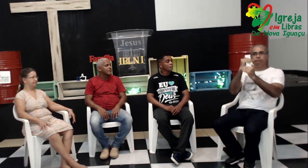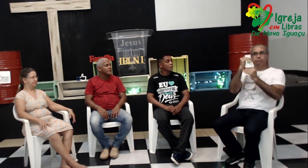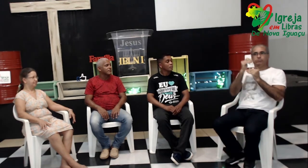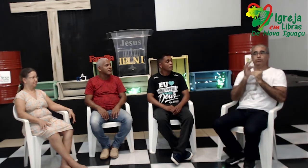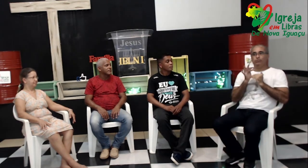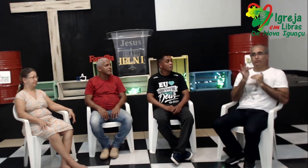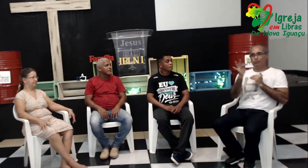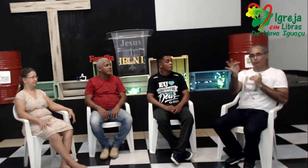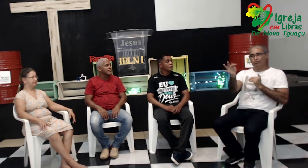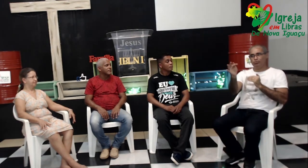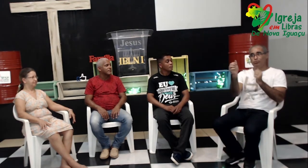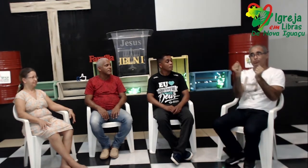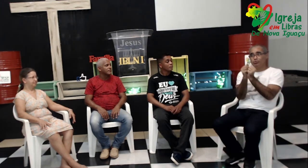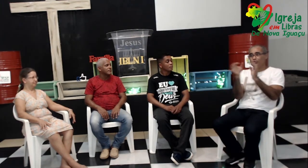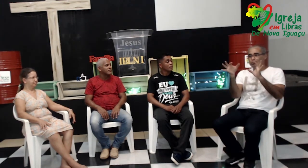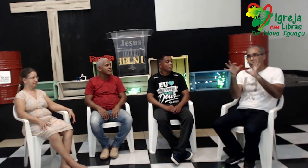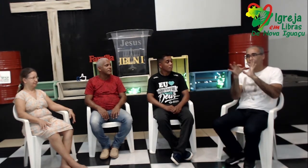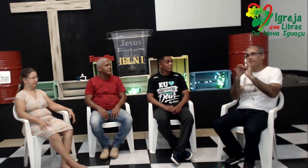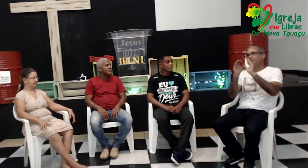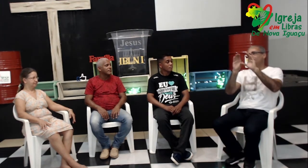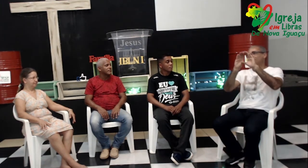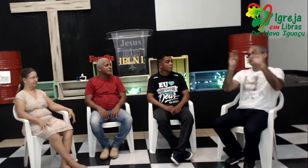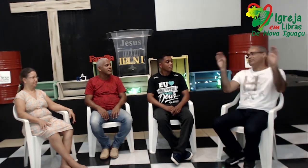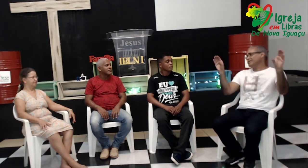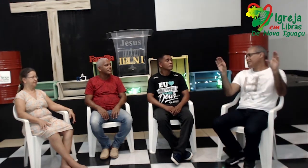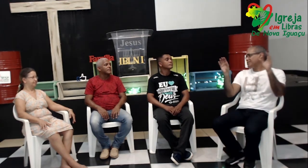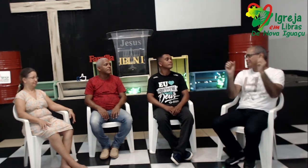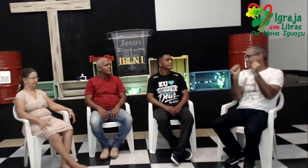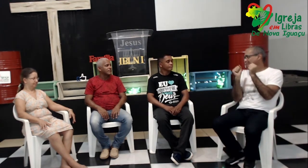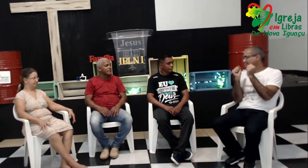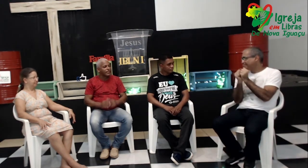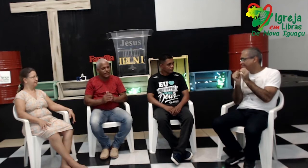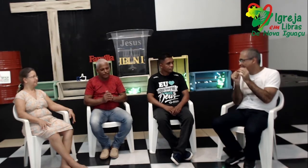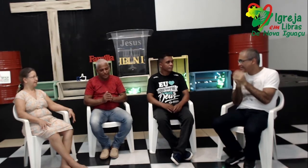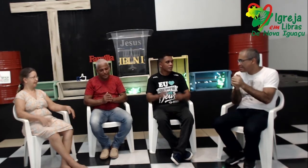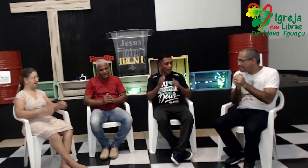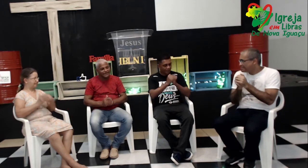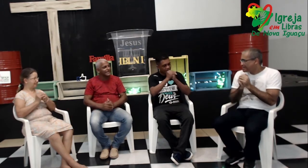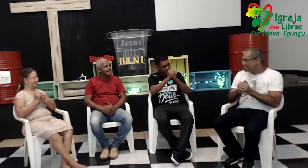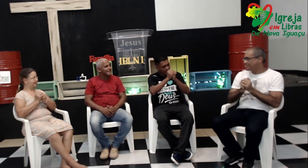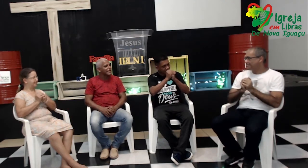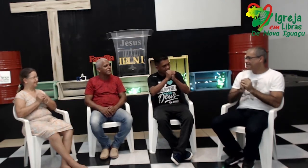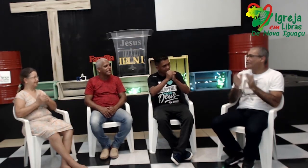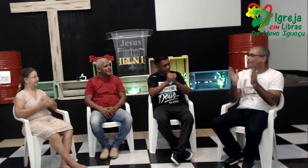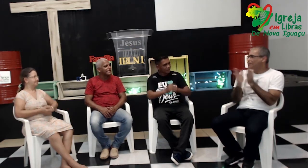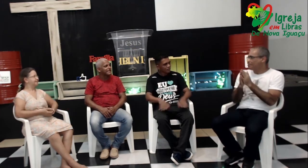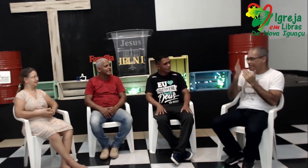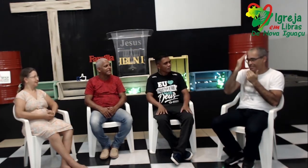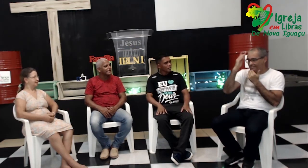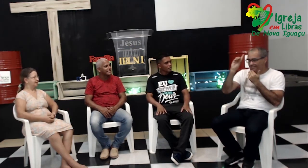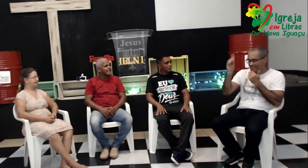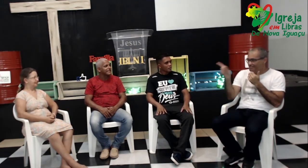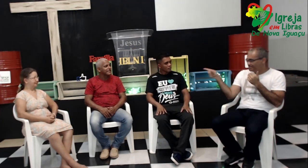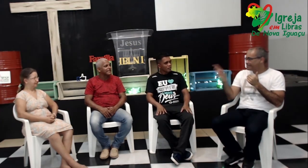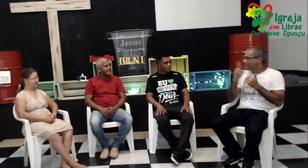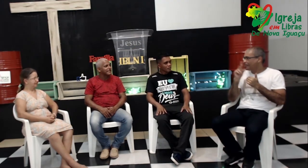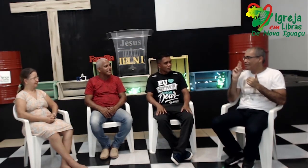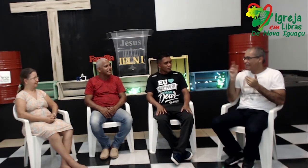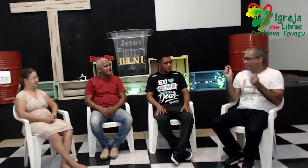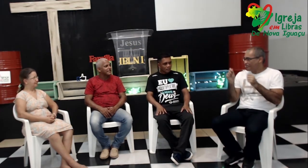queremos crescer e ter um futuro lá no céu, junto com Jesus, amém? Vamos orar, eu quero